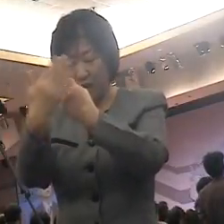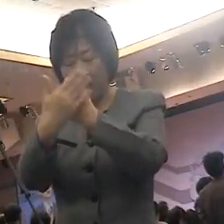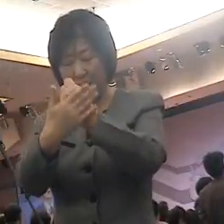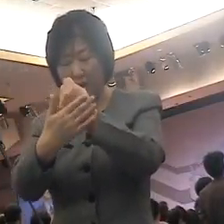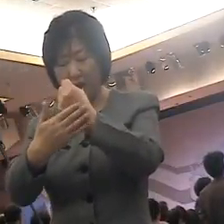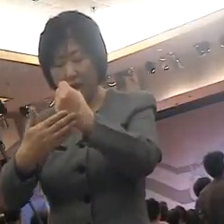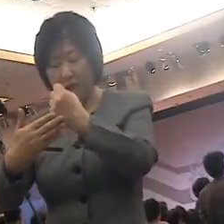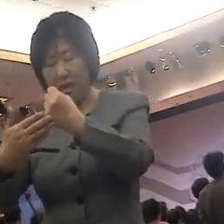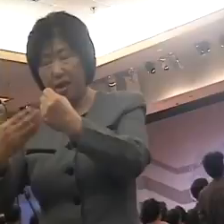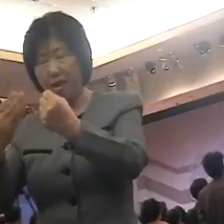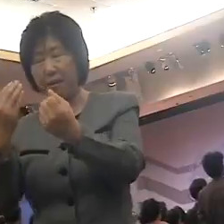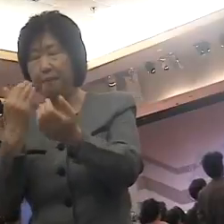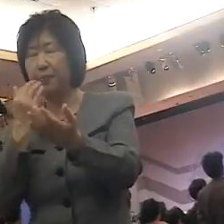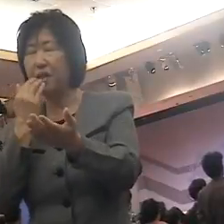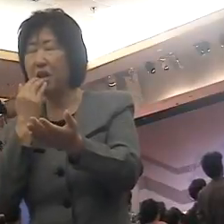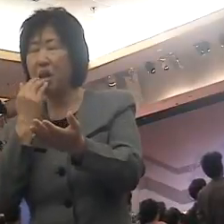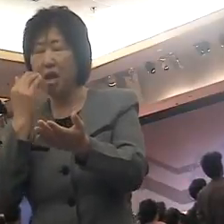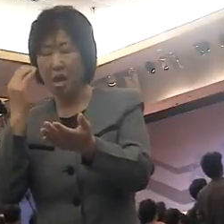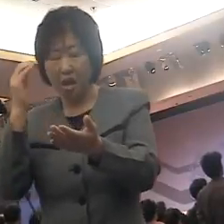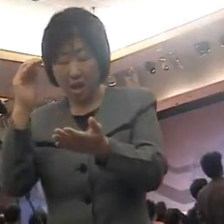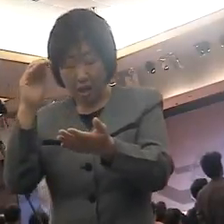주의